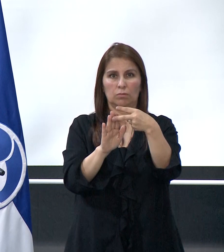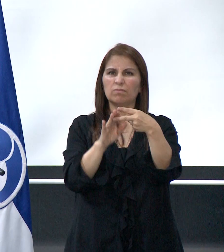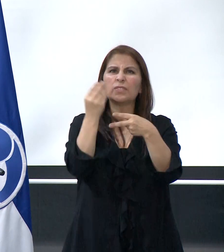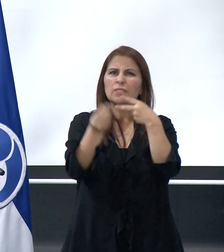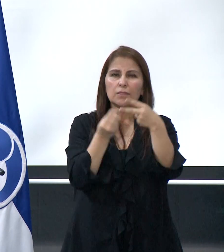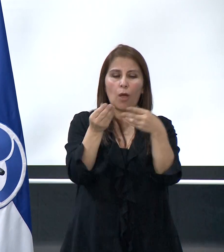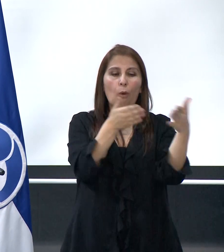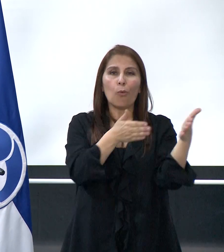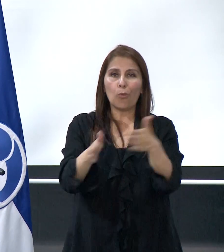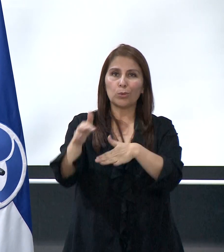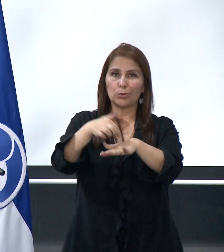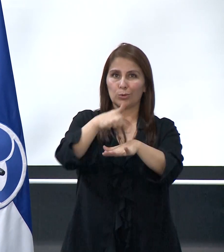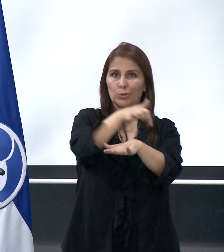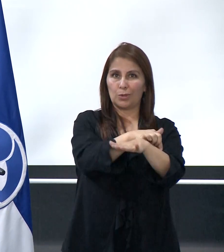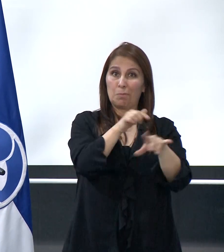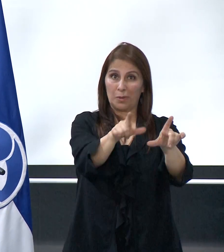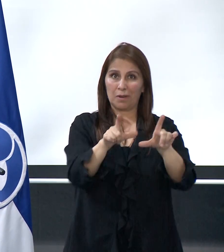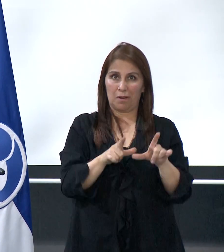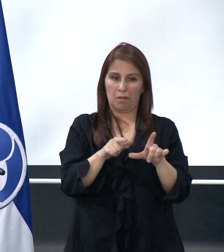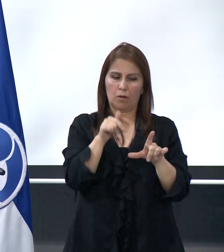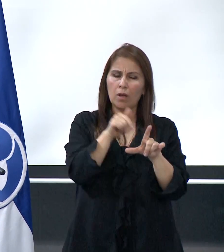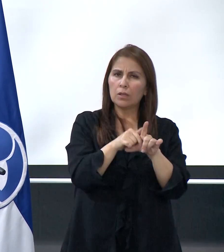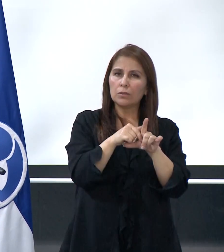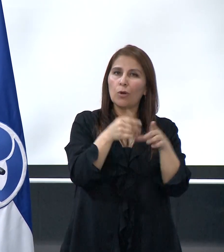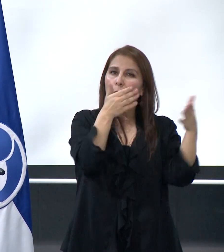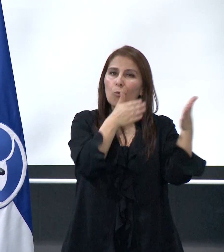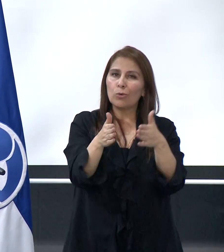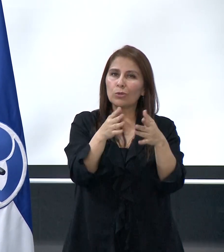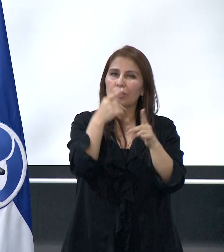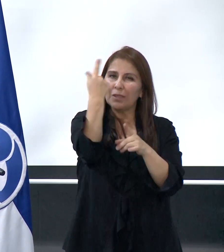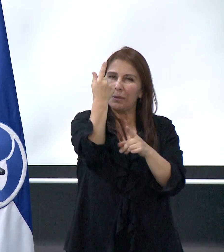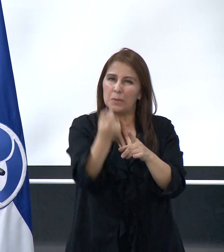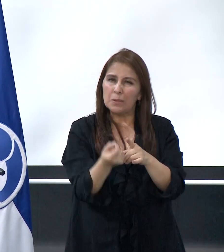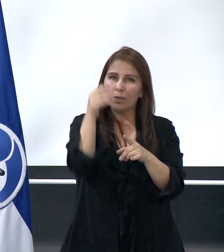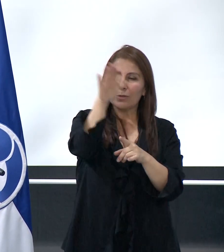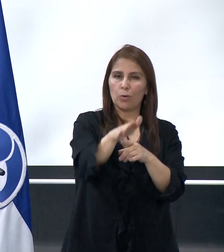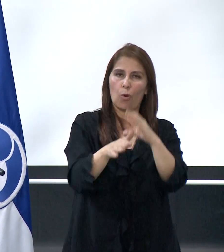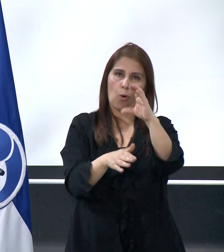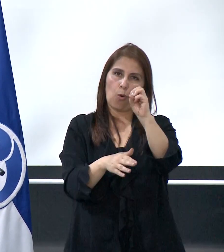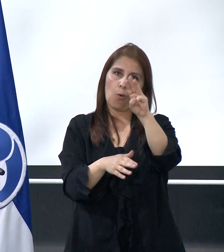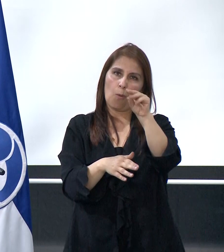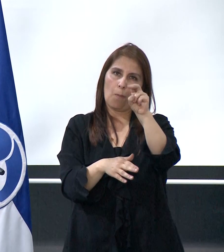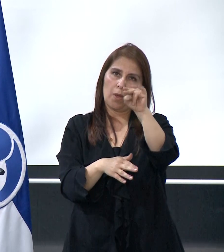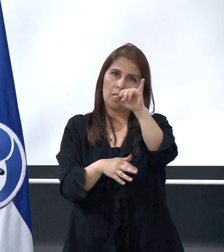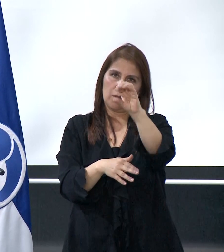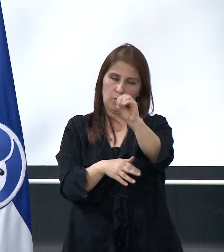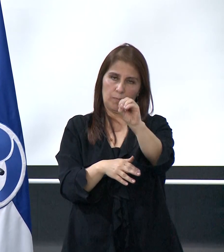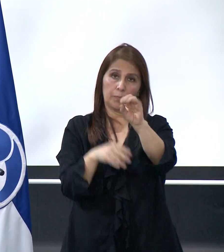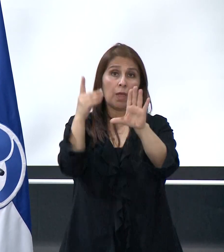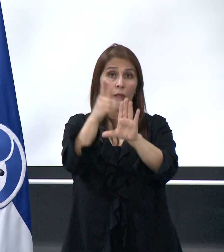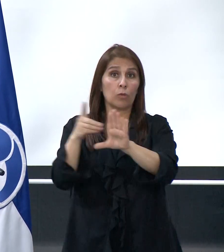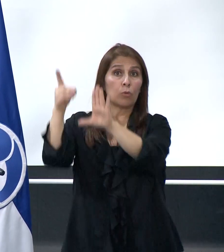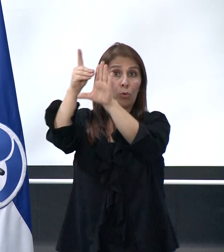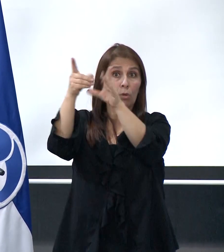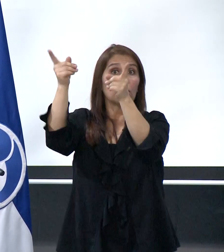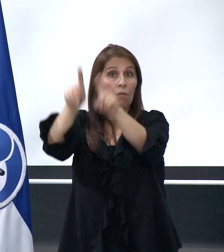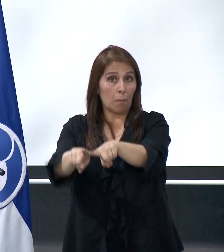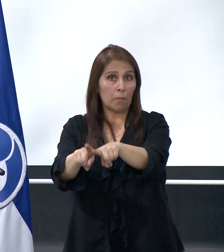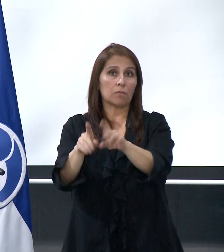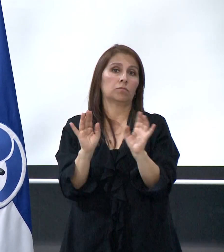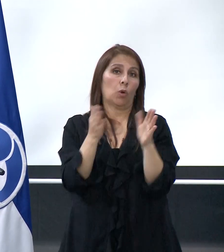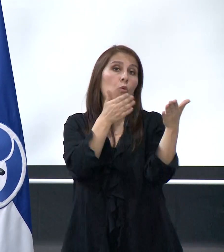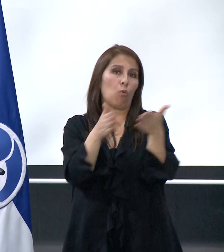para el pregrado específicos sobre convenio también hay propuesto un curso en el doctorado sobre convenio y hay